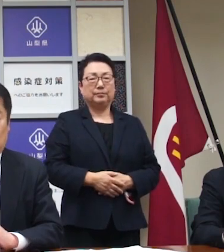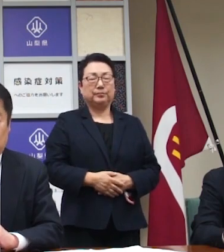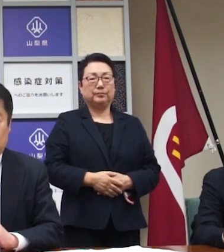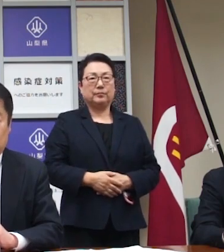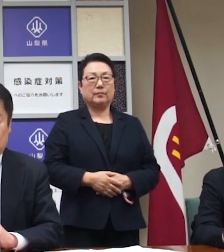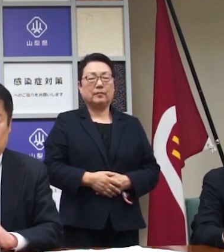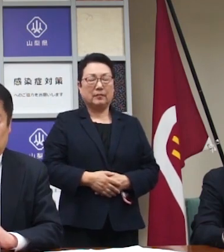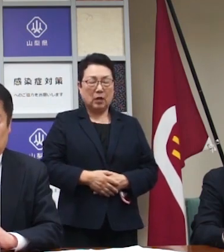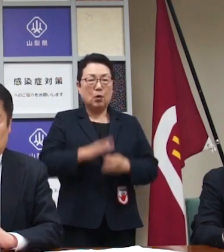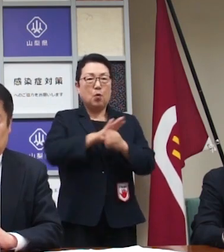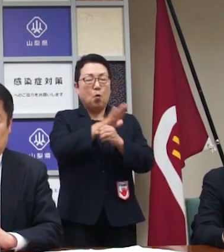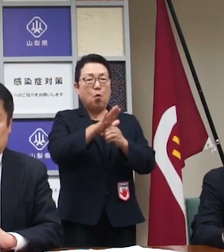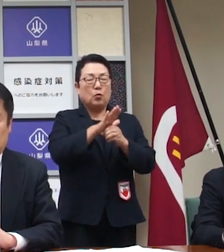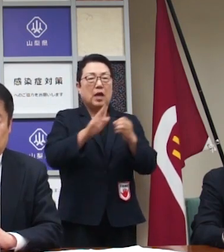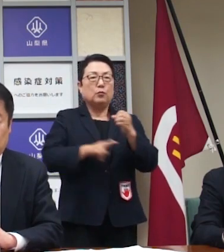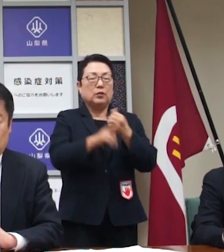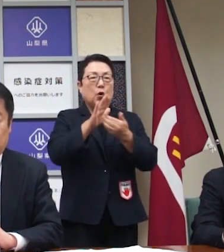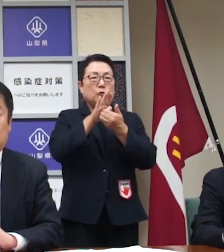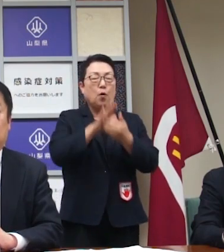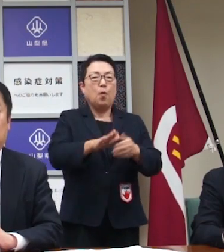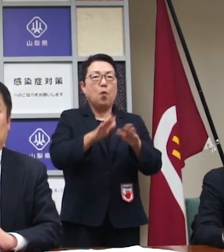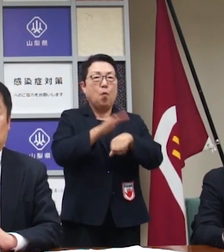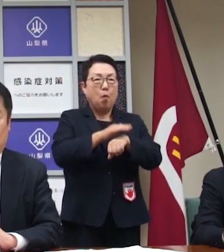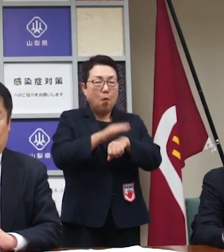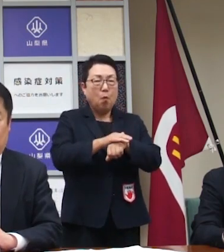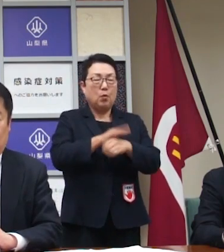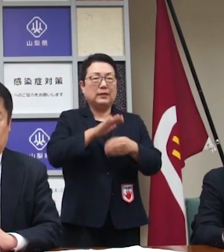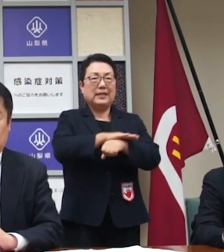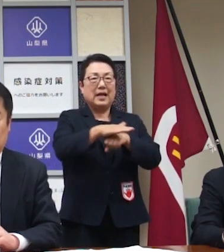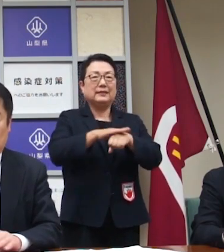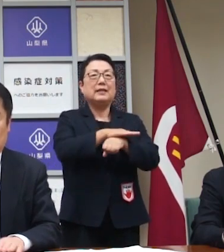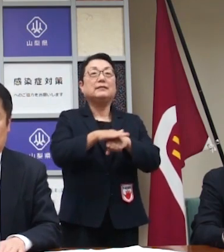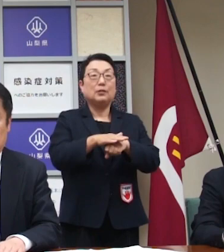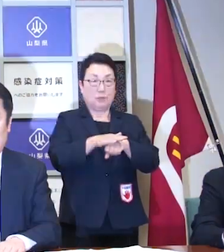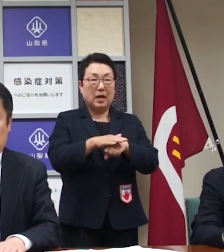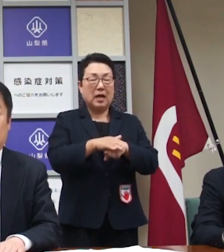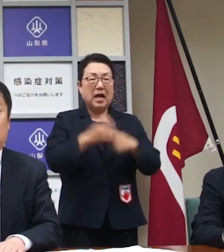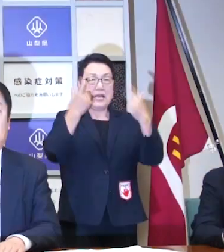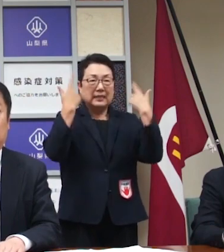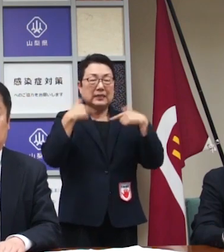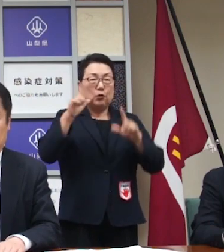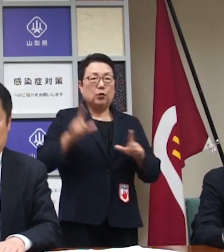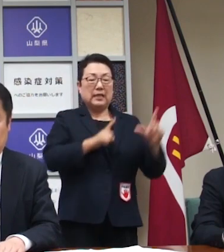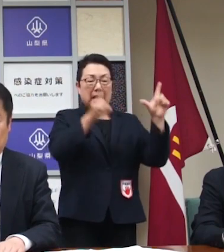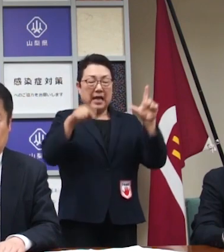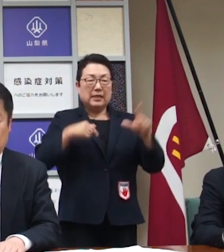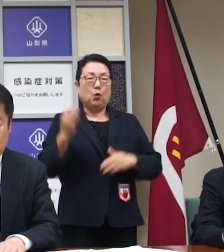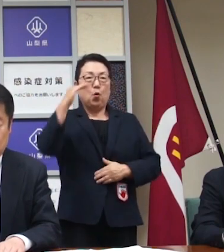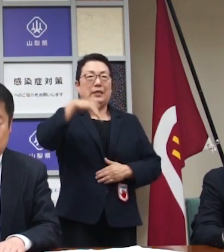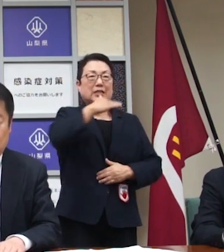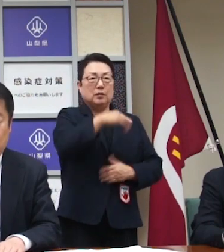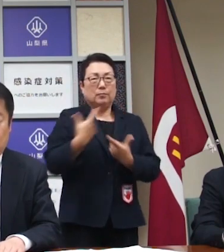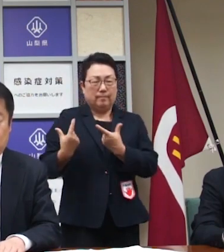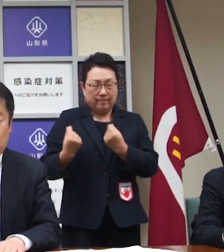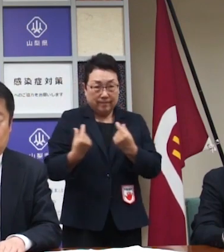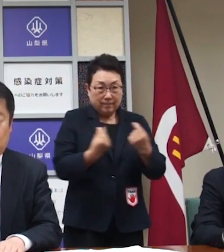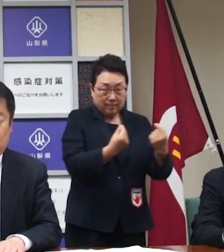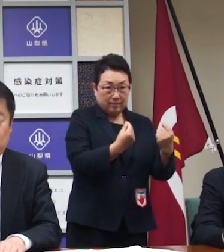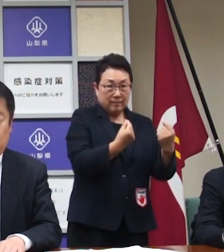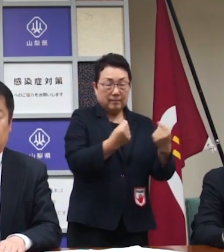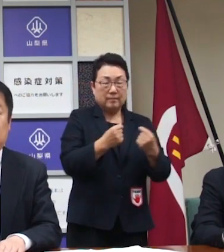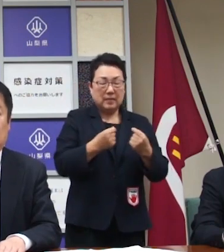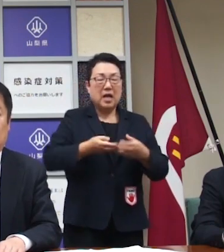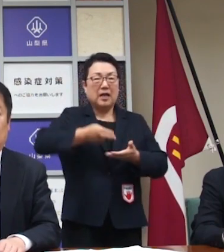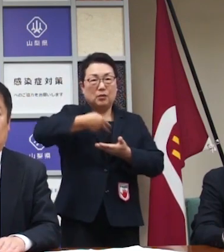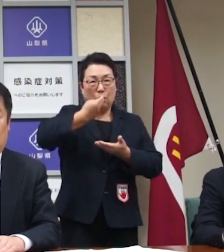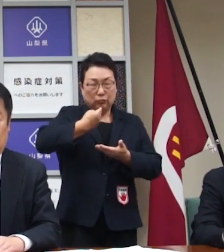新型コロナウイルスの予防効果におきましても、最も大切なことは、何よりも日常の生活のリズムを崩すことなく、食生活